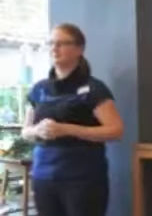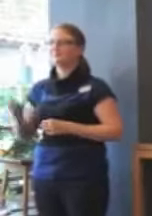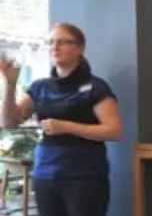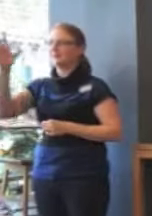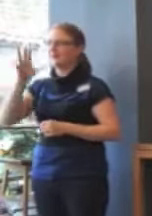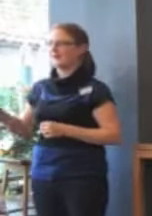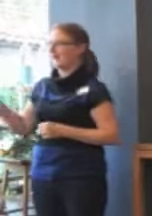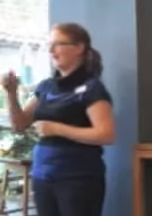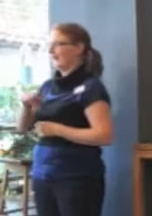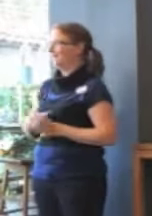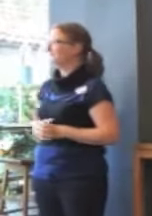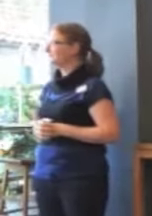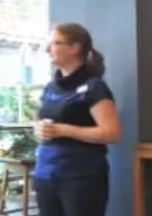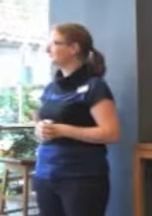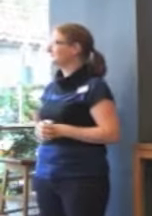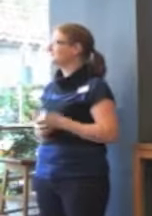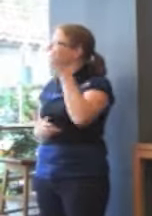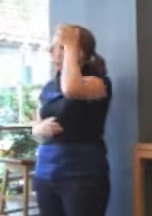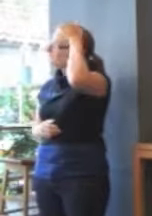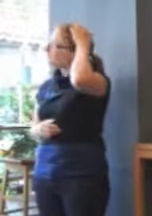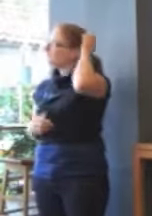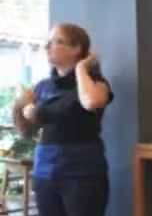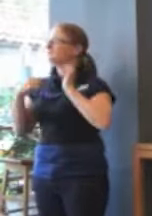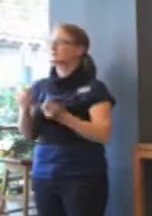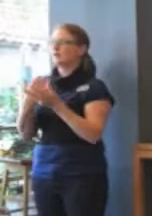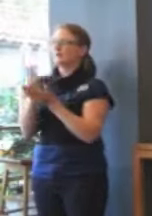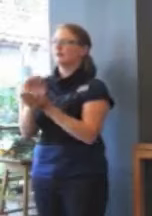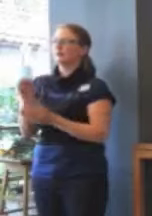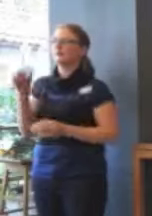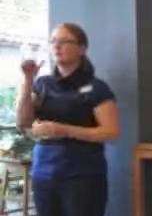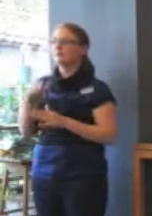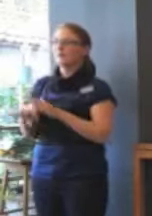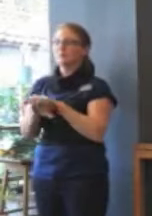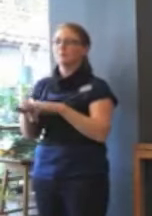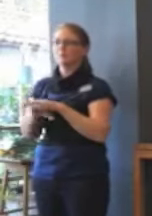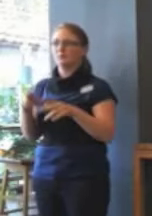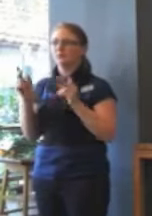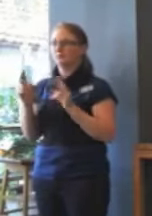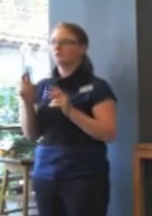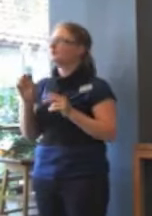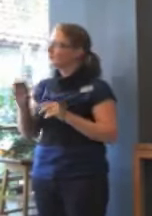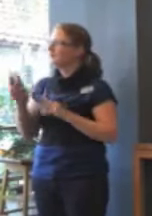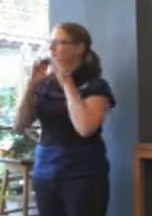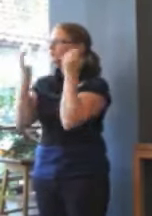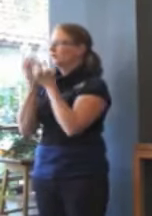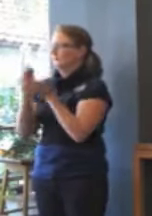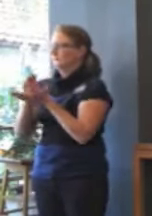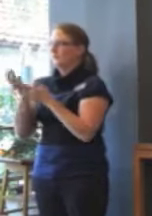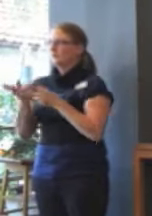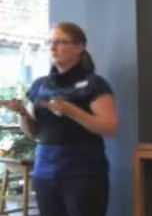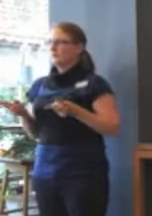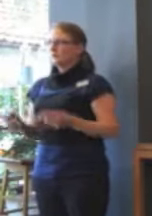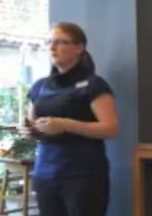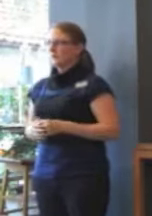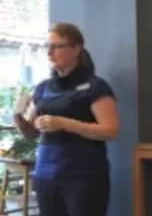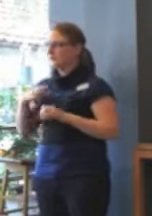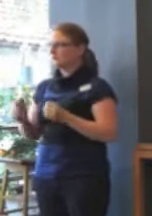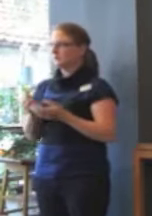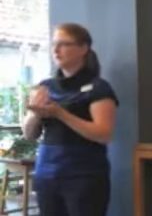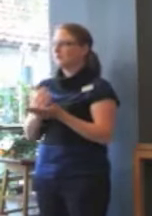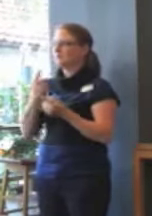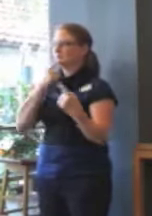hej allesammans. Ja, jag ska berätta lite om bakgrunden och socialfonden då. Och berätta för er